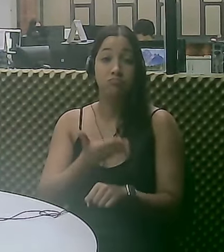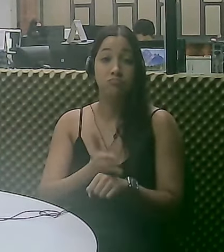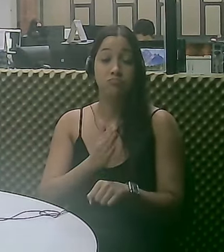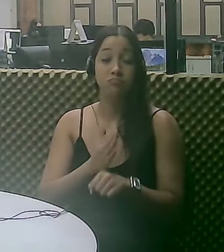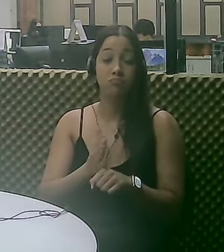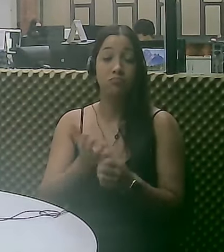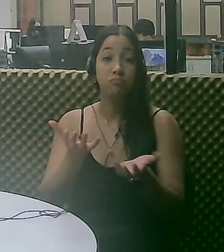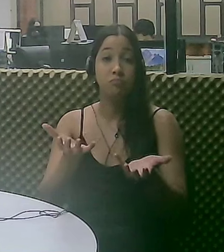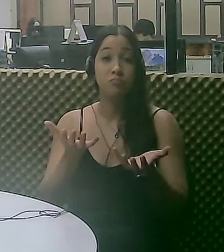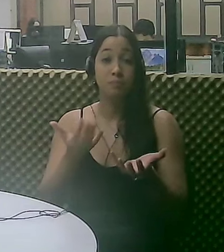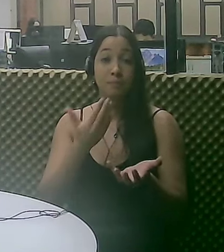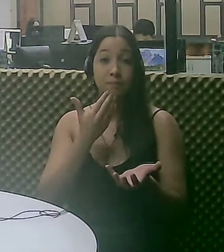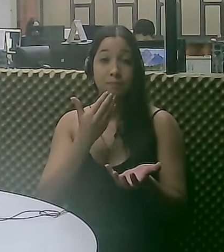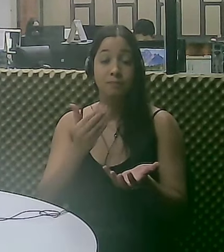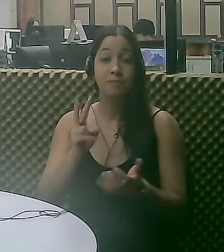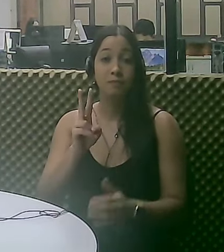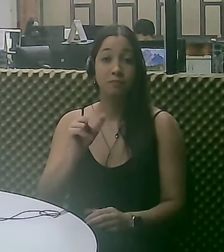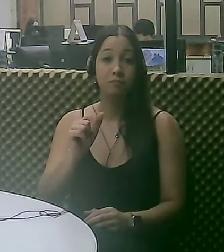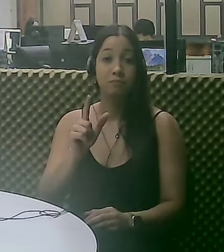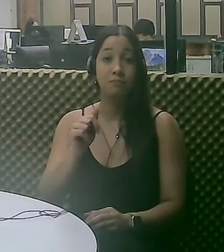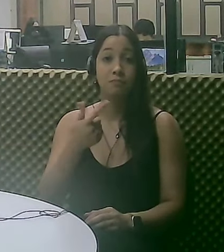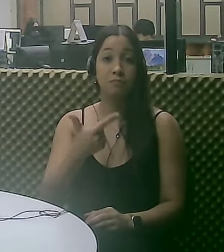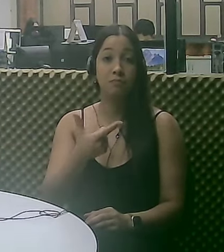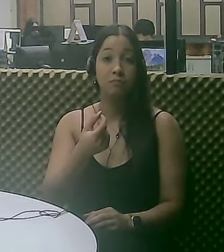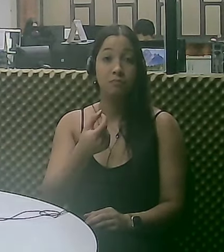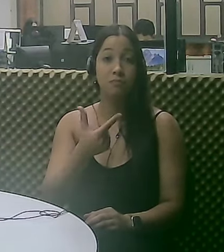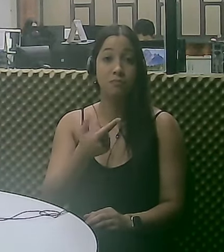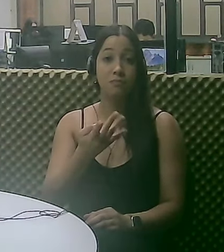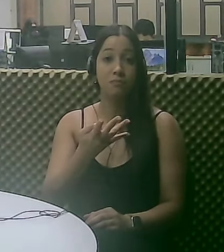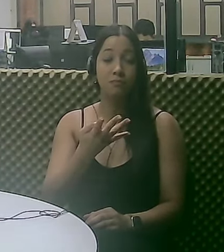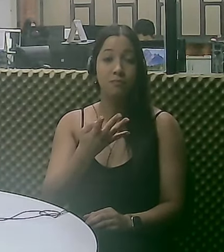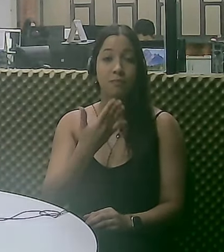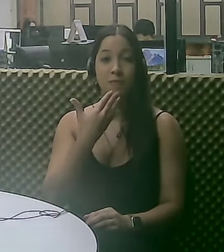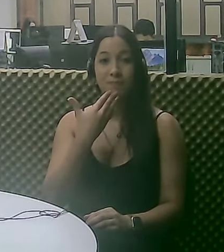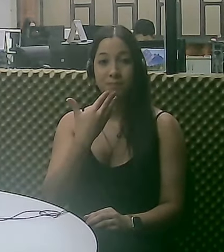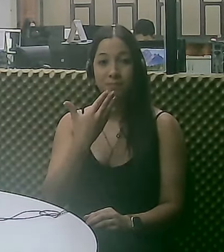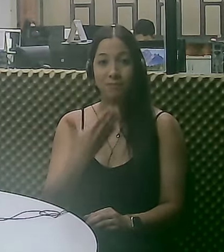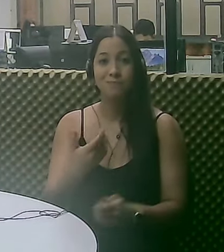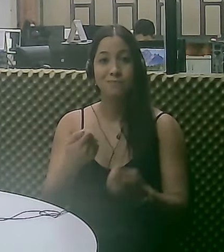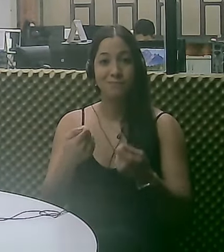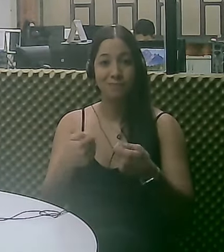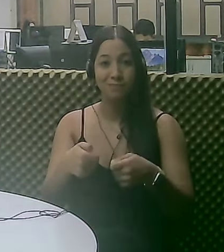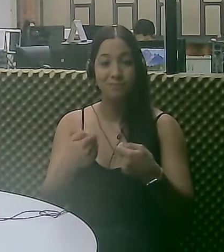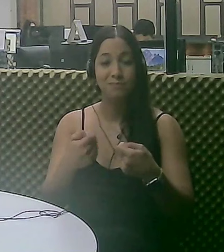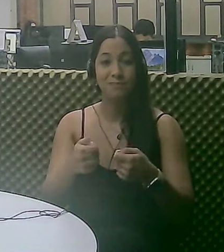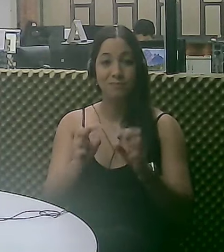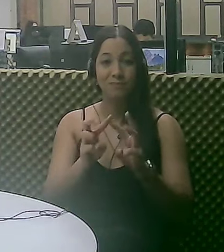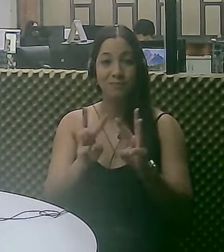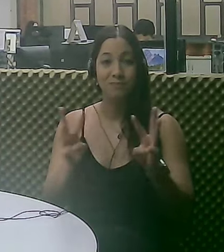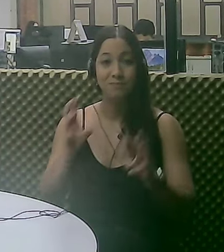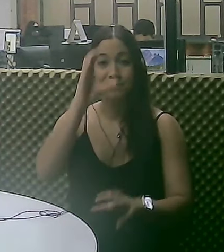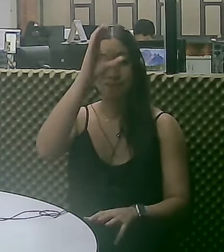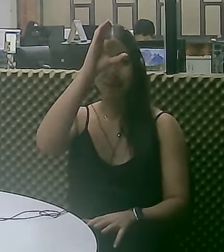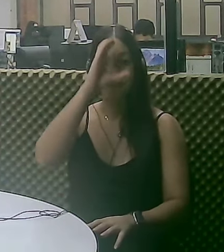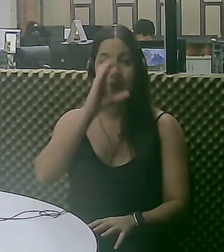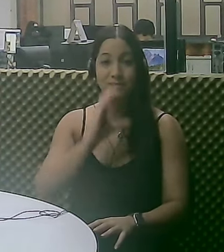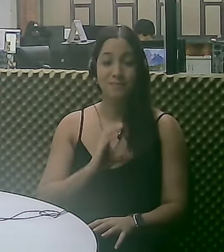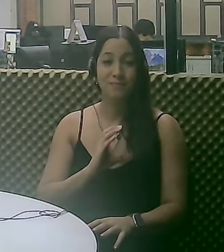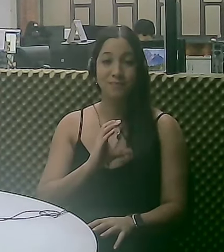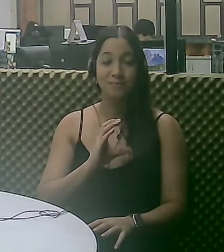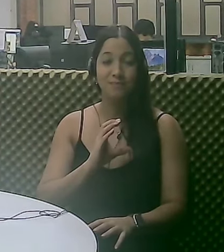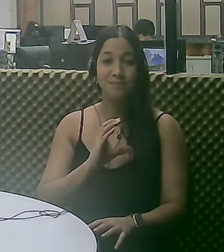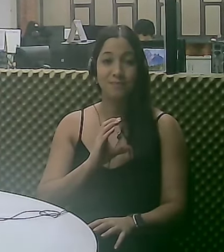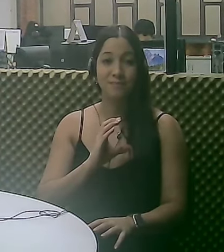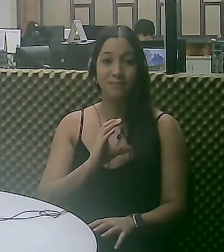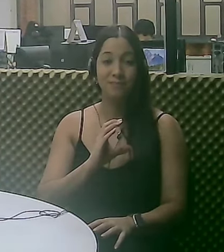e desejam solicitar a vaga para 2024. A solicitação deve ser feita pelo portal Cidadão, através